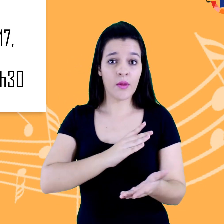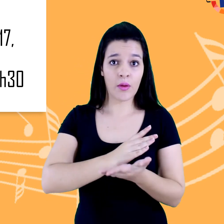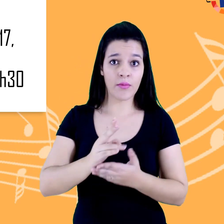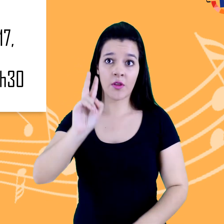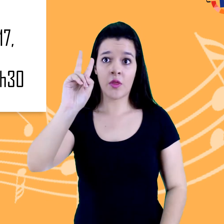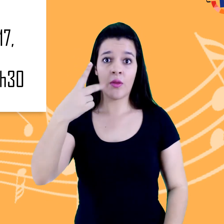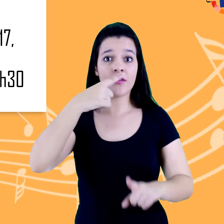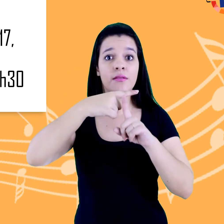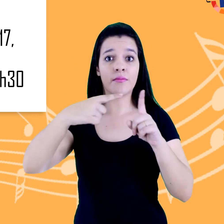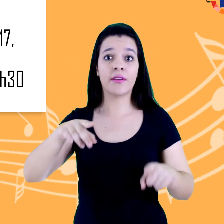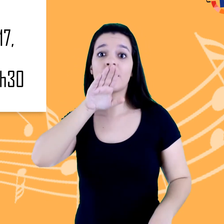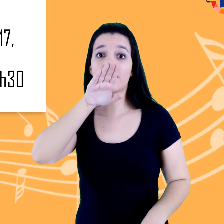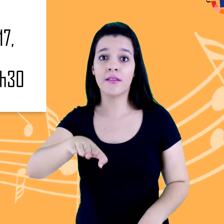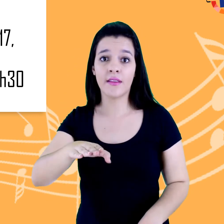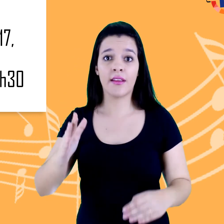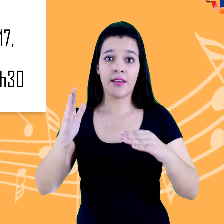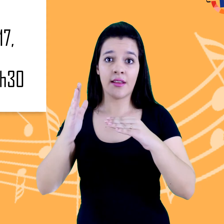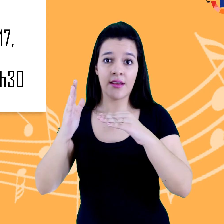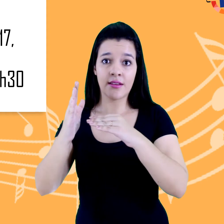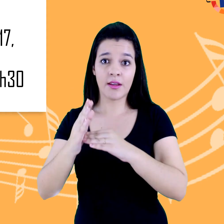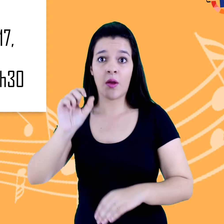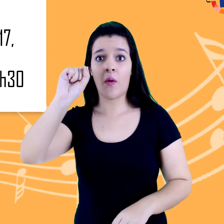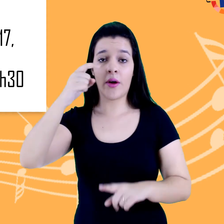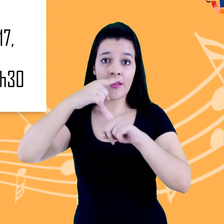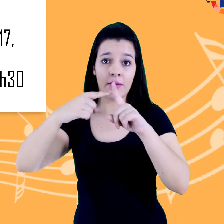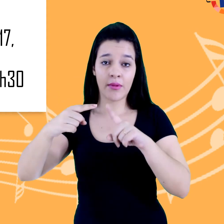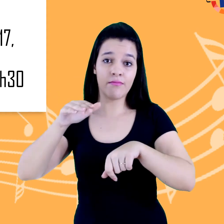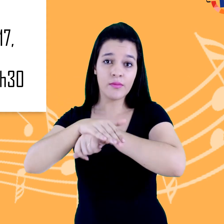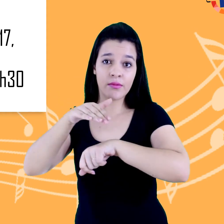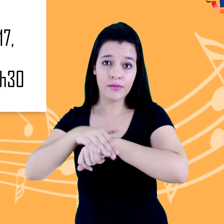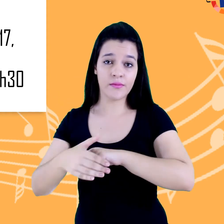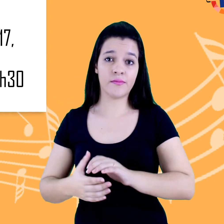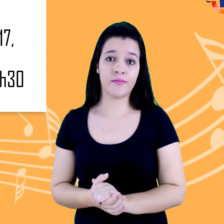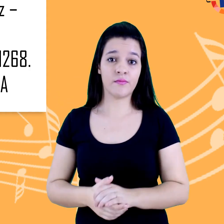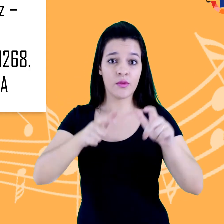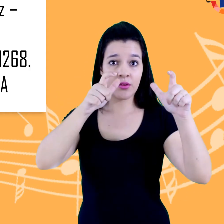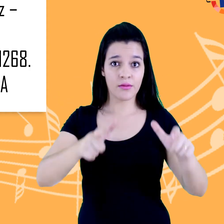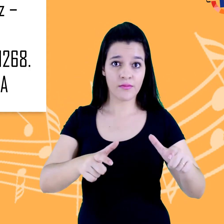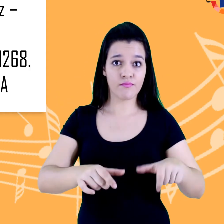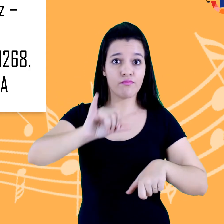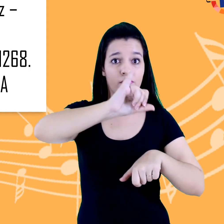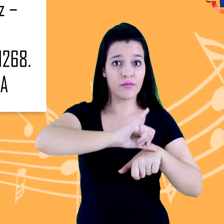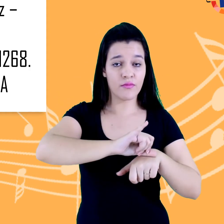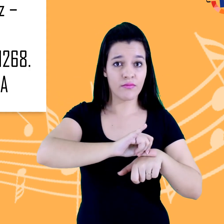14 horas às 20h30. Local: sede da Umapaz,